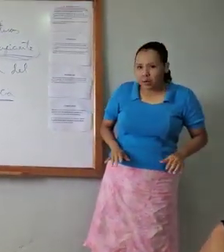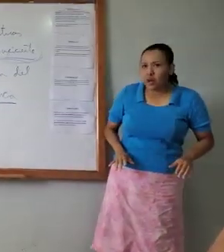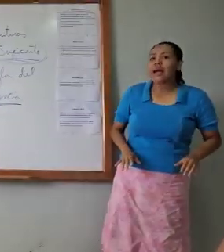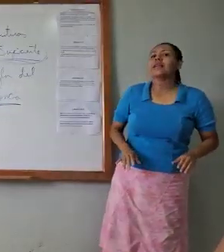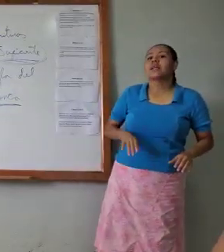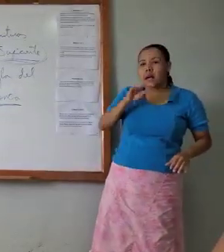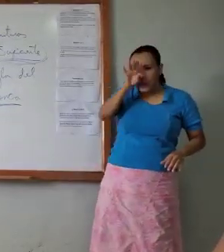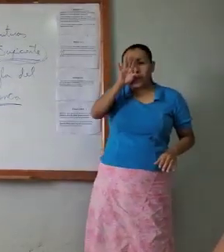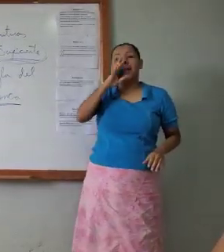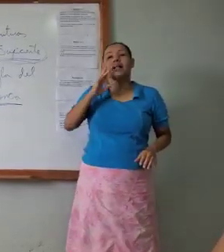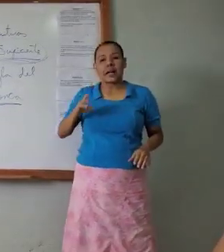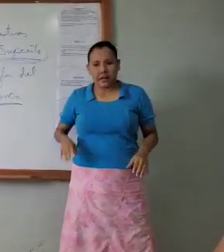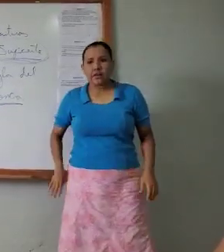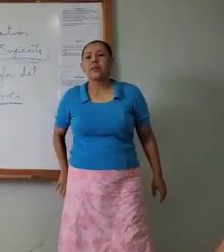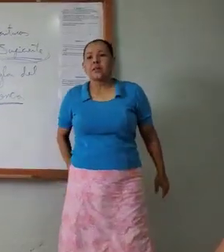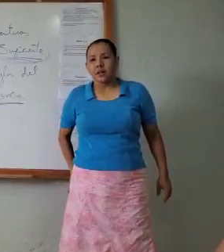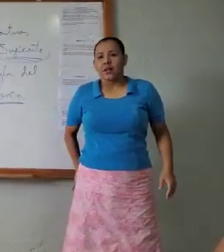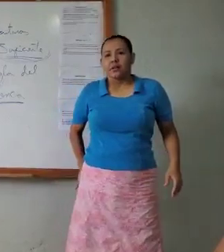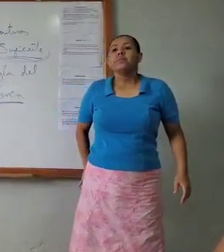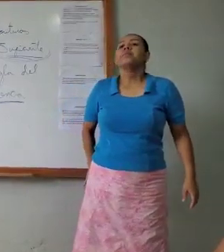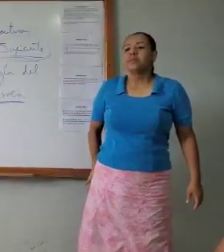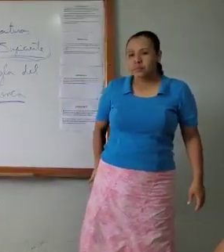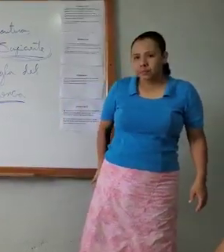exacto, que violencia, que maltratar,